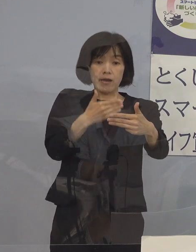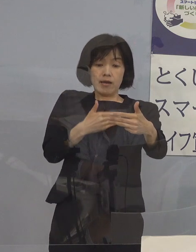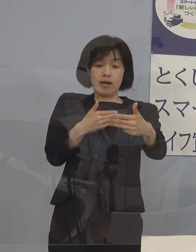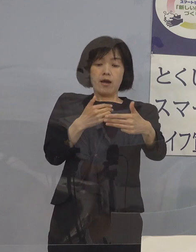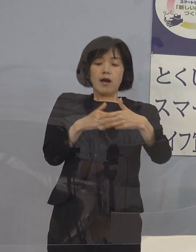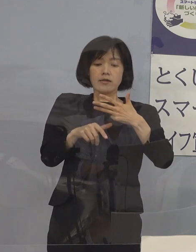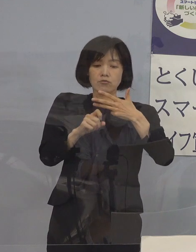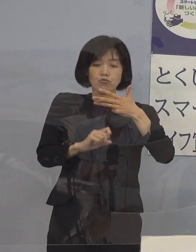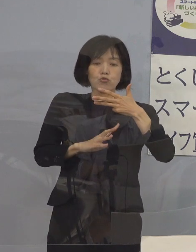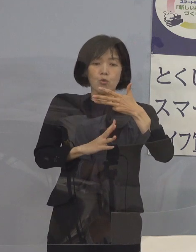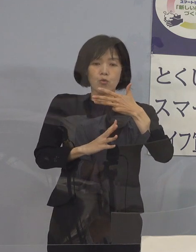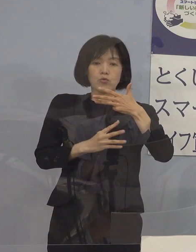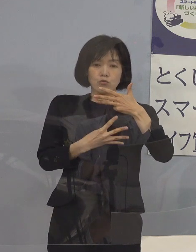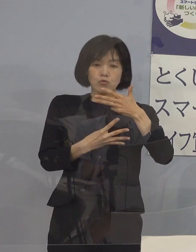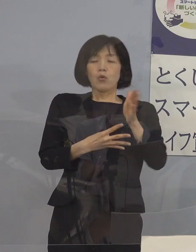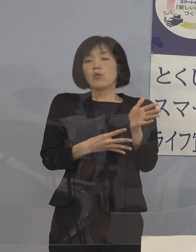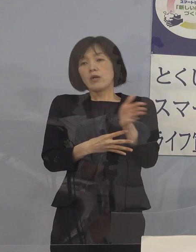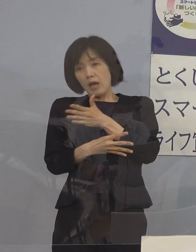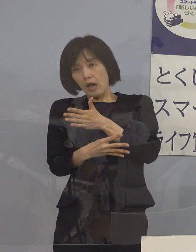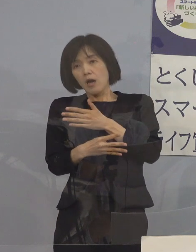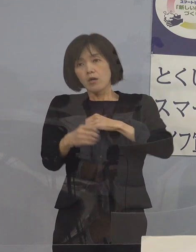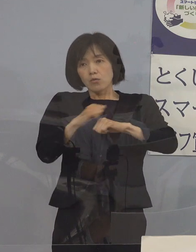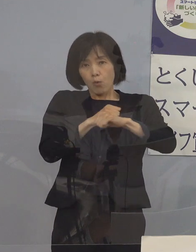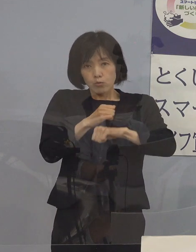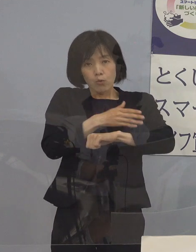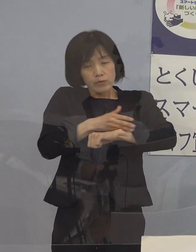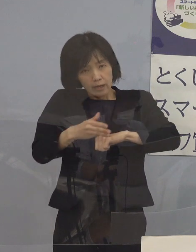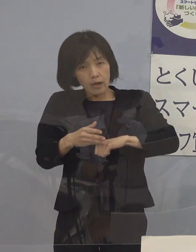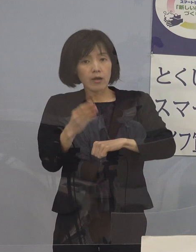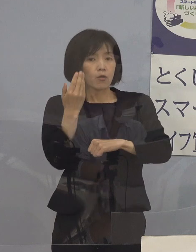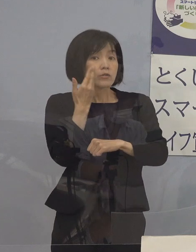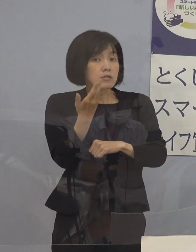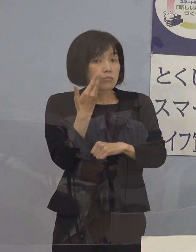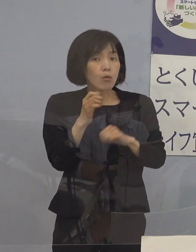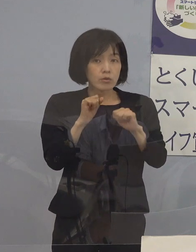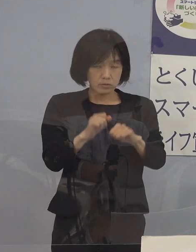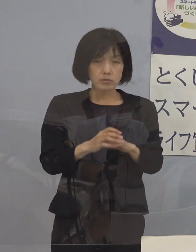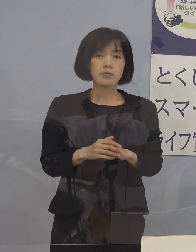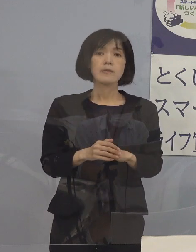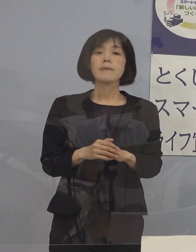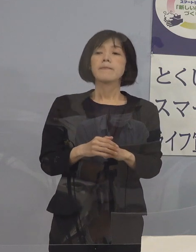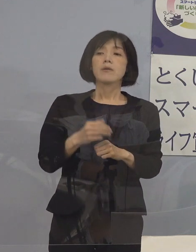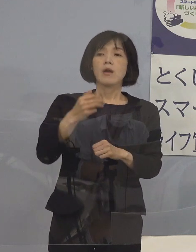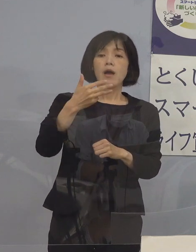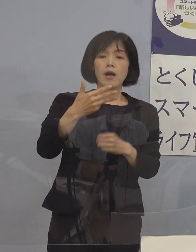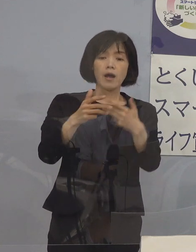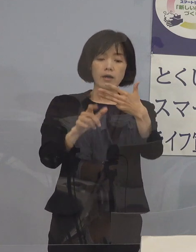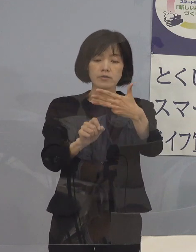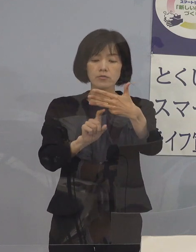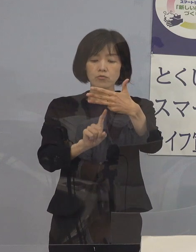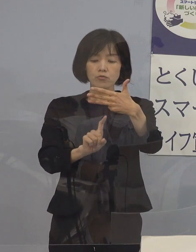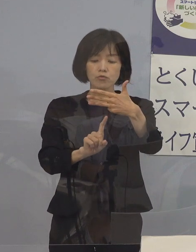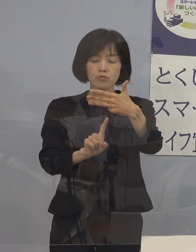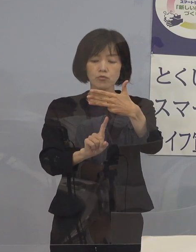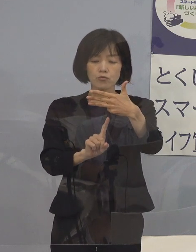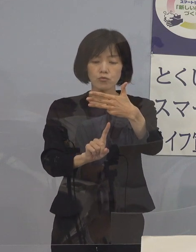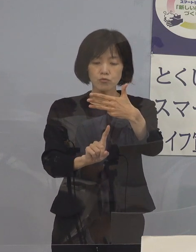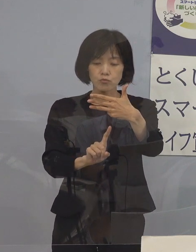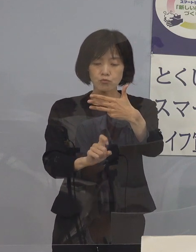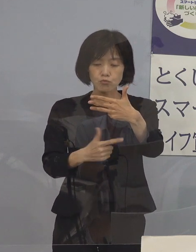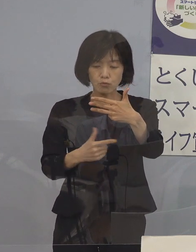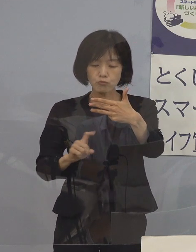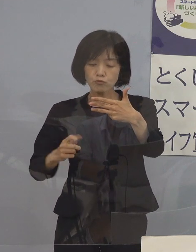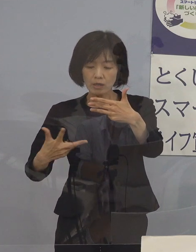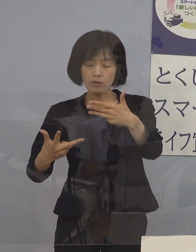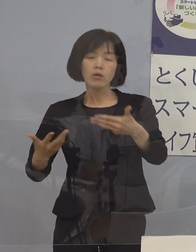っていないということになります。そして8月の14日と先ほどから話の出ている17日、この2日